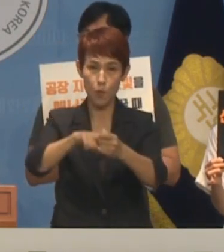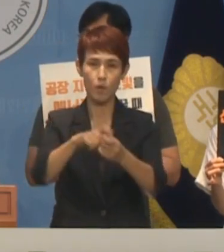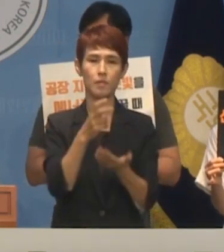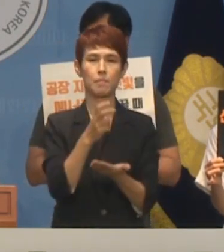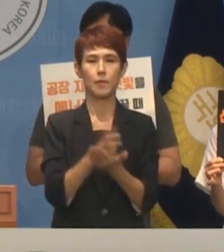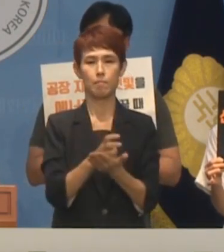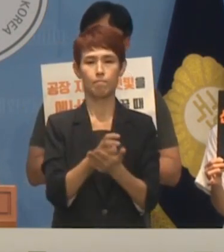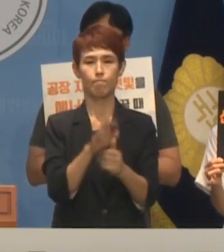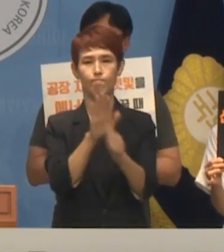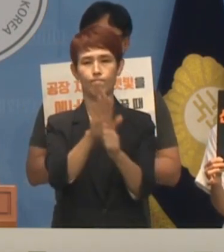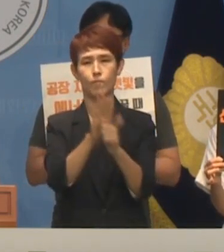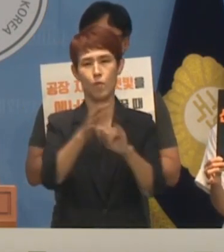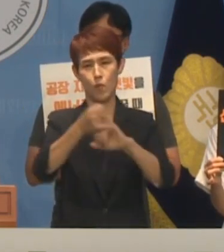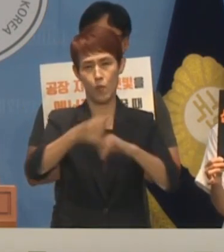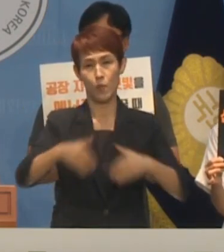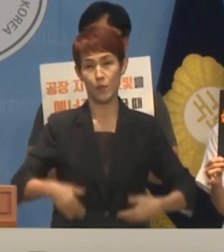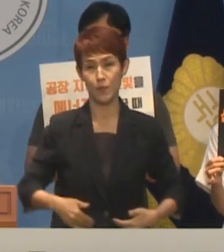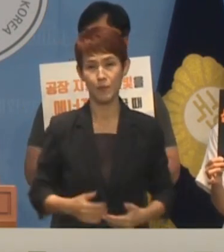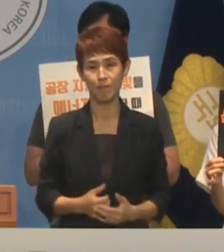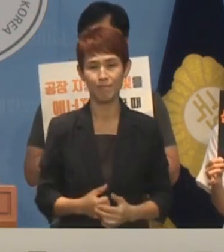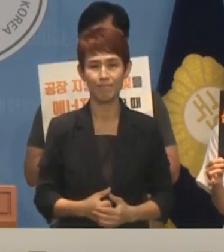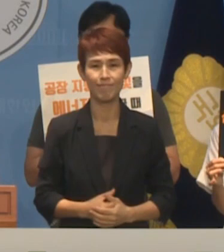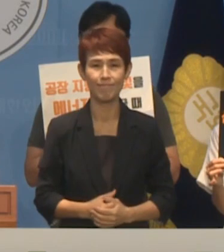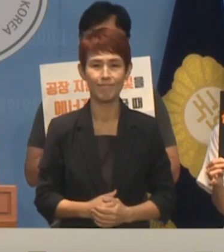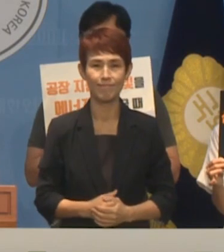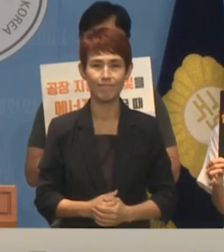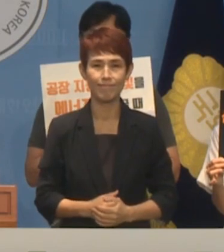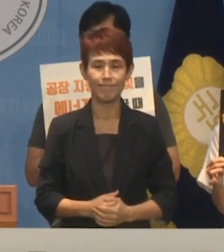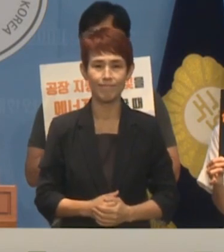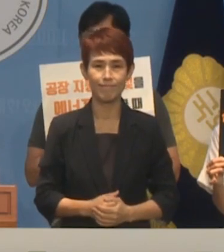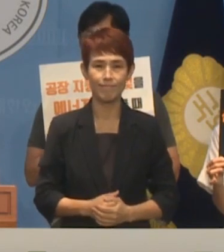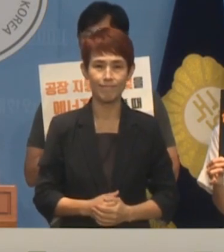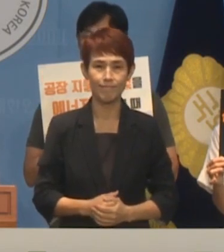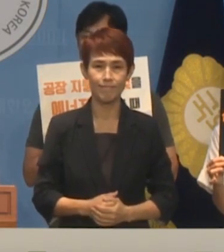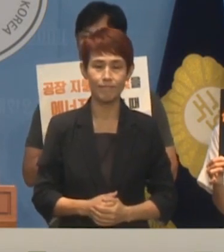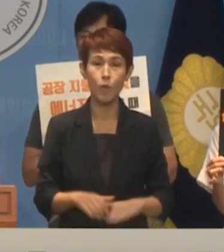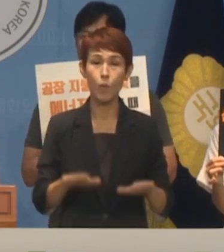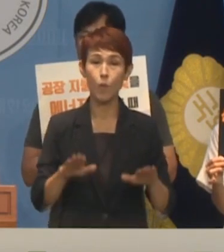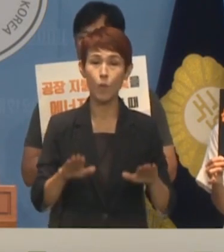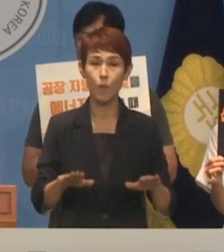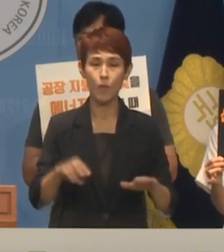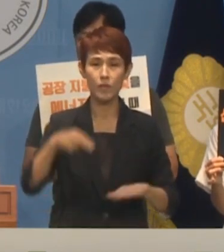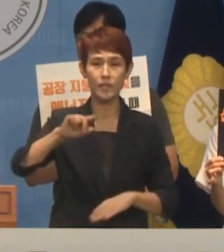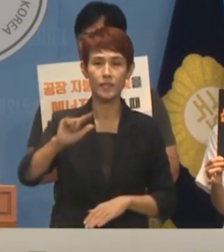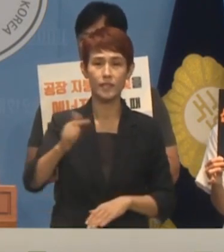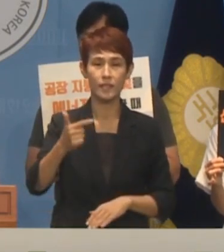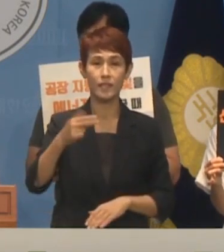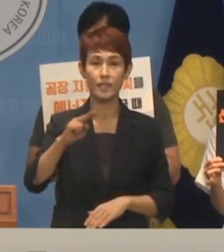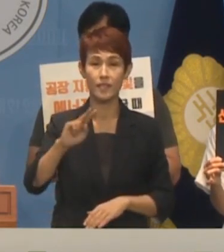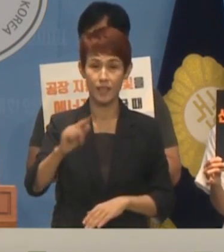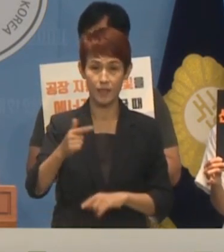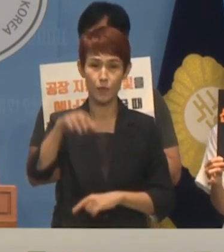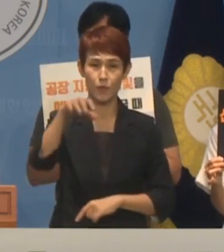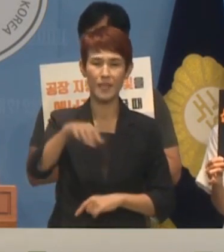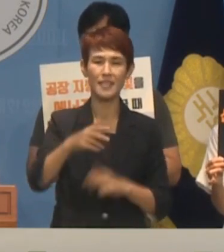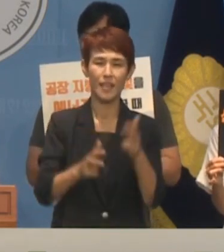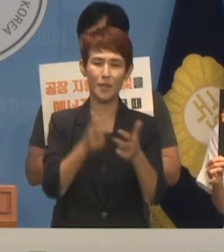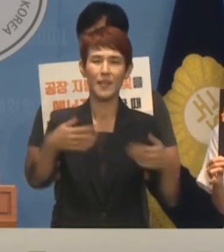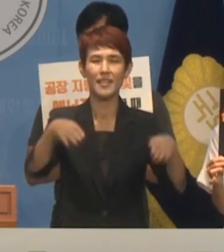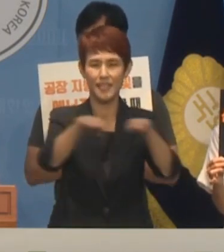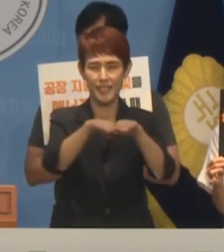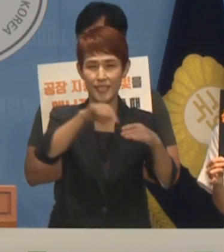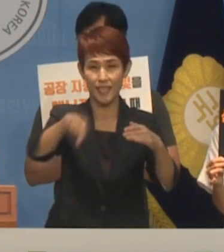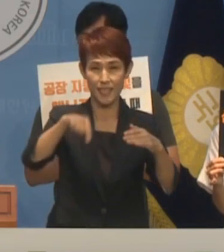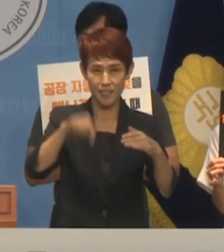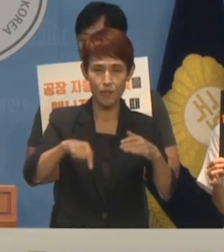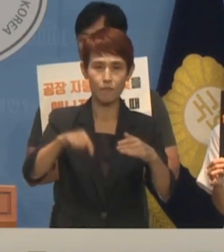제도적 뒷받침이 반드시 필요한 이유입니다. 바로 그러한 점에서 오늘 산업태양광 활성화 법안